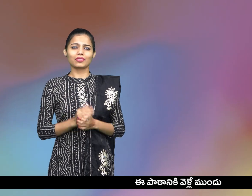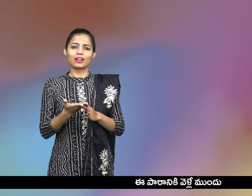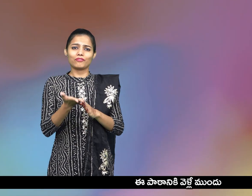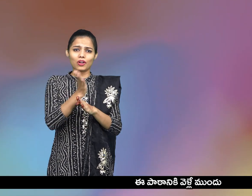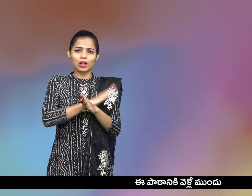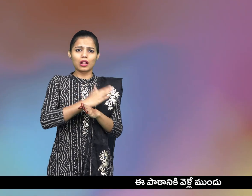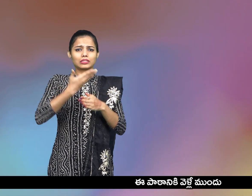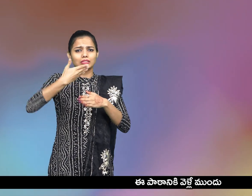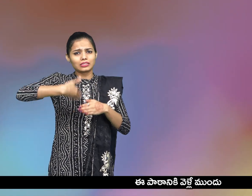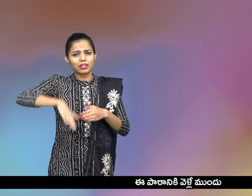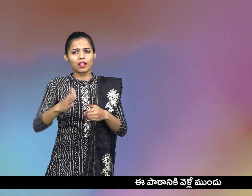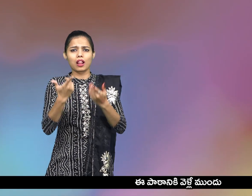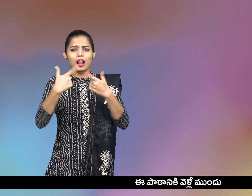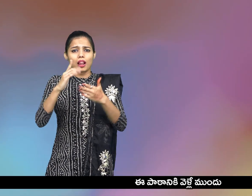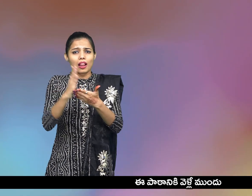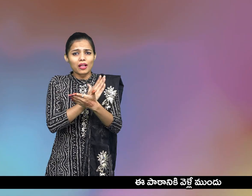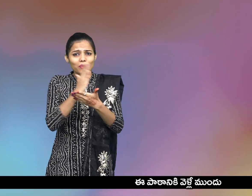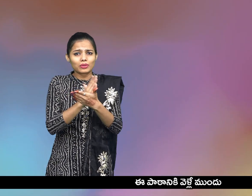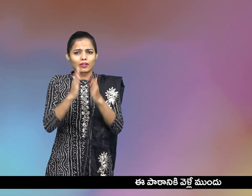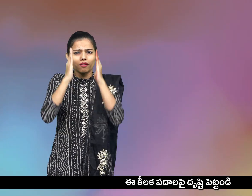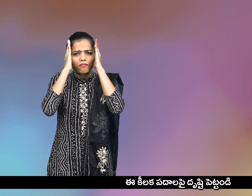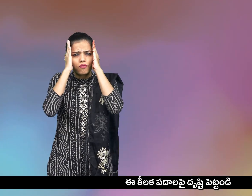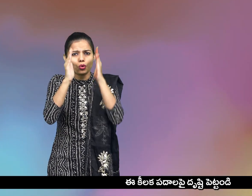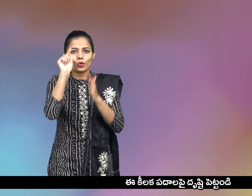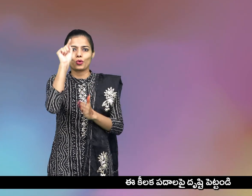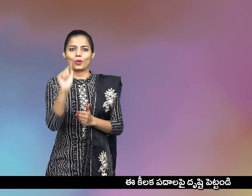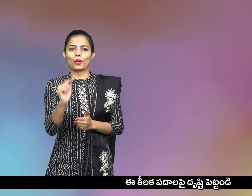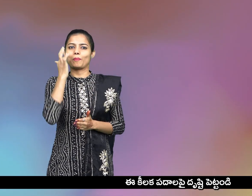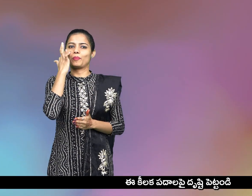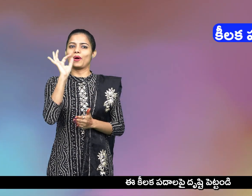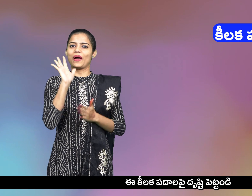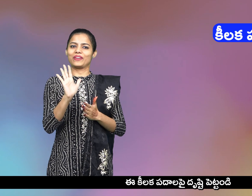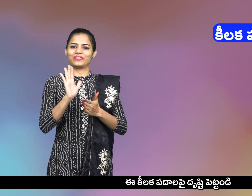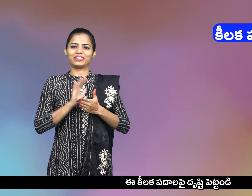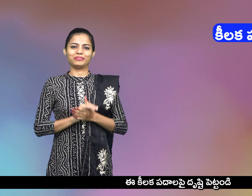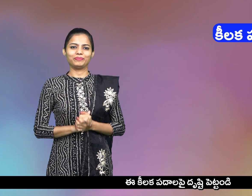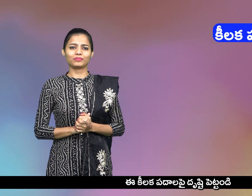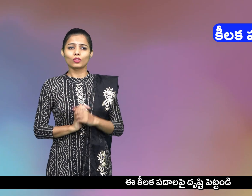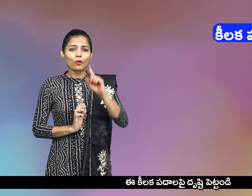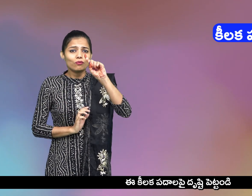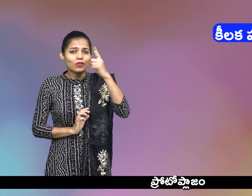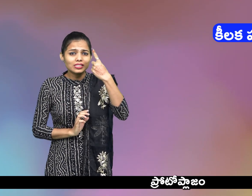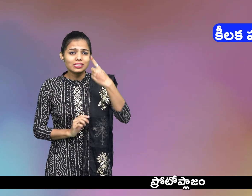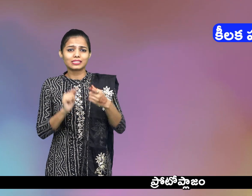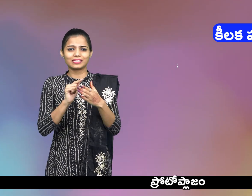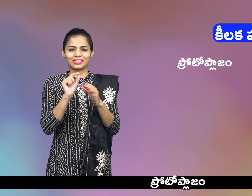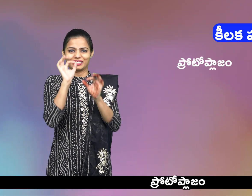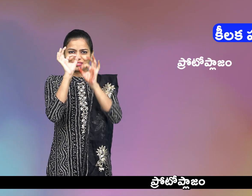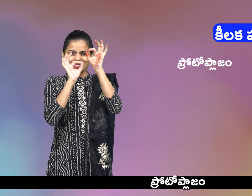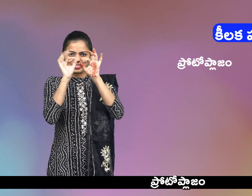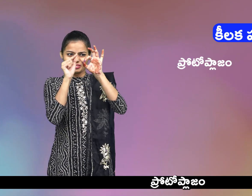ఈ పాఠానికి వెళ్లే ముందు ఈ కీలక పదాలపై దృష్టి పెట్టండి. ప్రోటోప్లాజం,